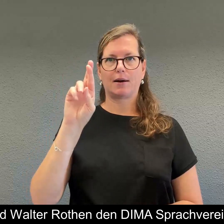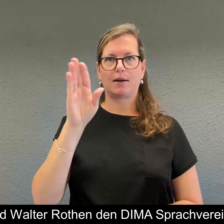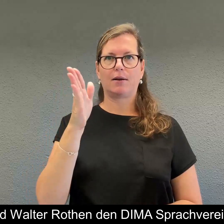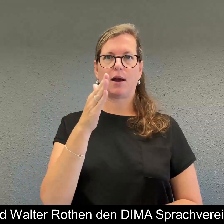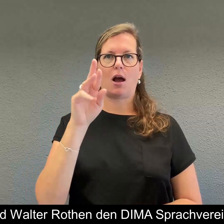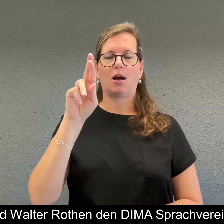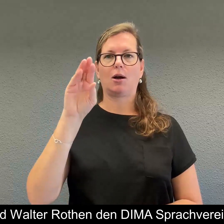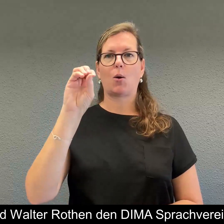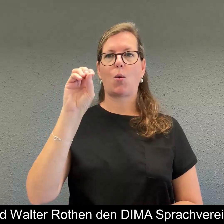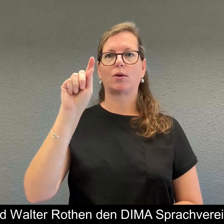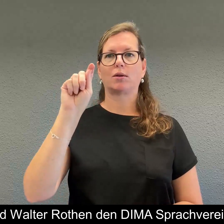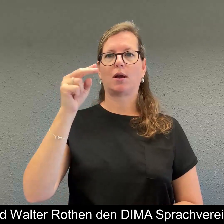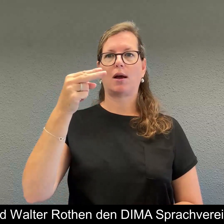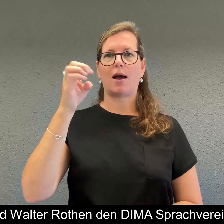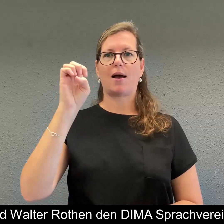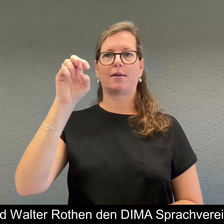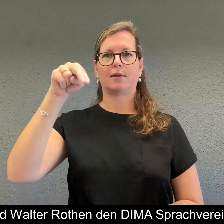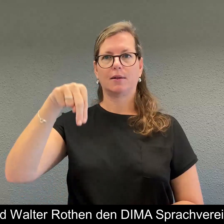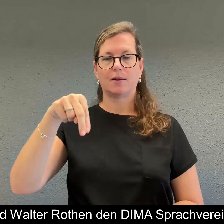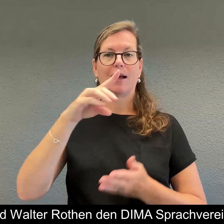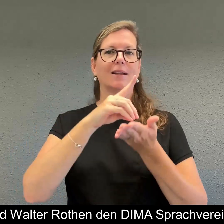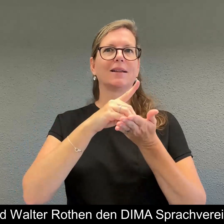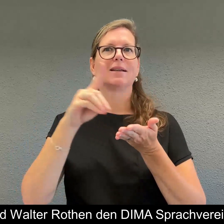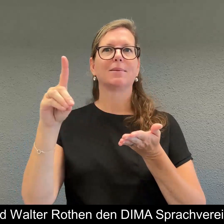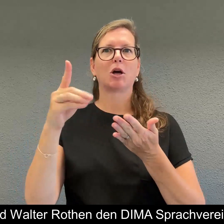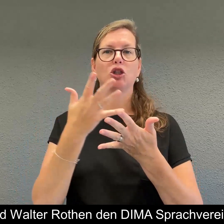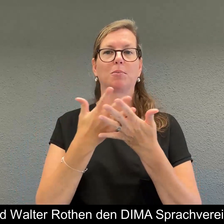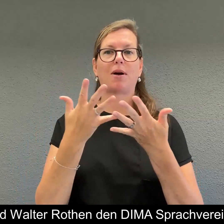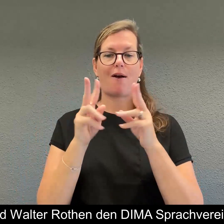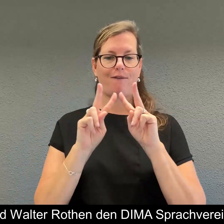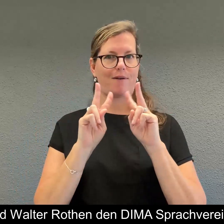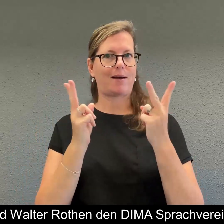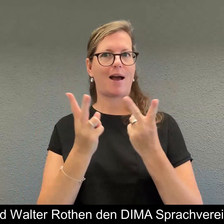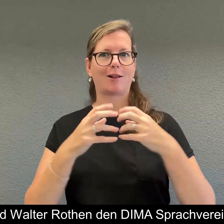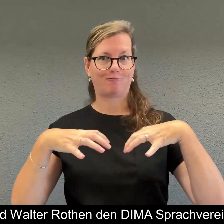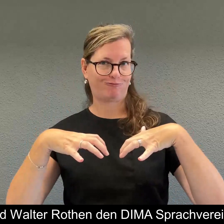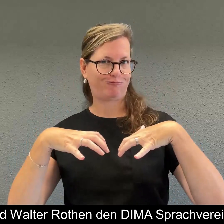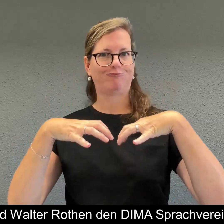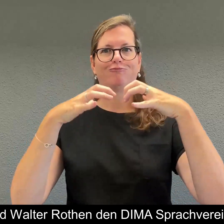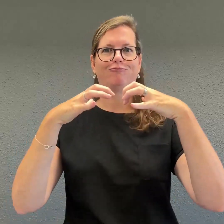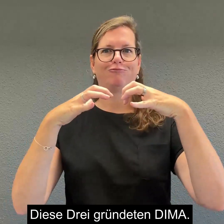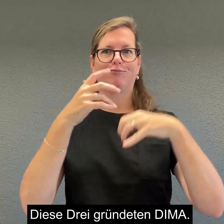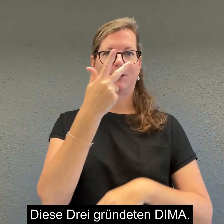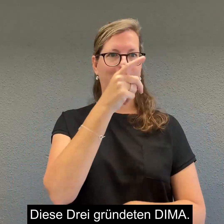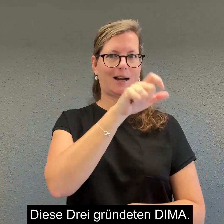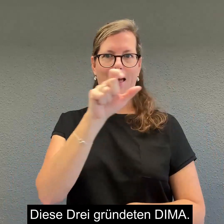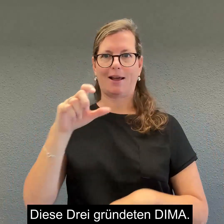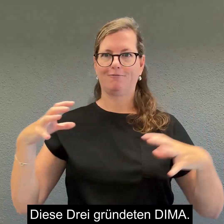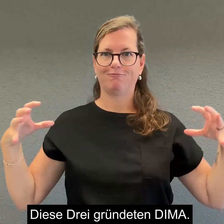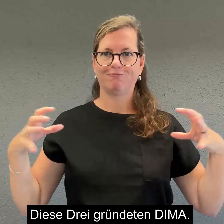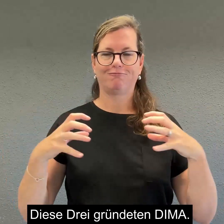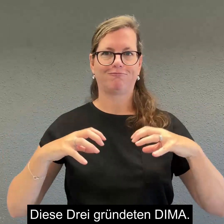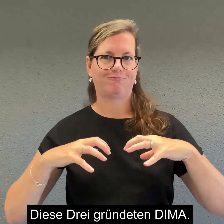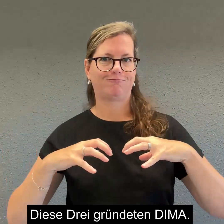den DIMA-Sprachverein. Diese drei gründeten DIMA.